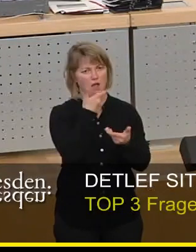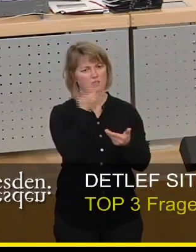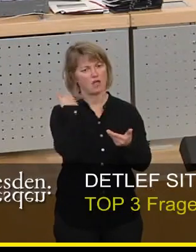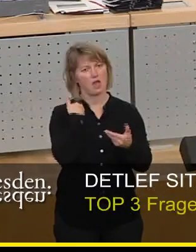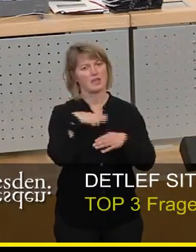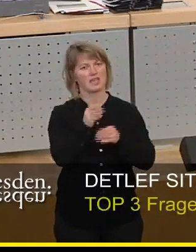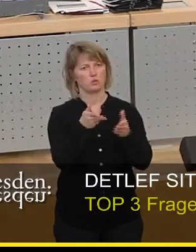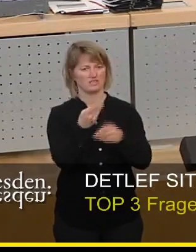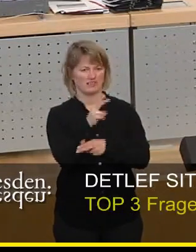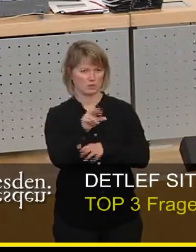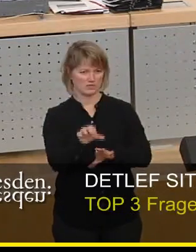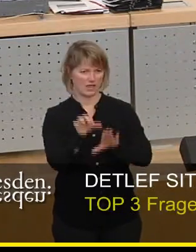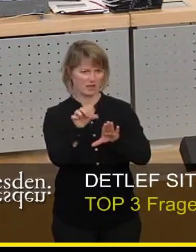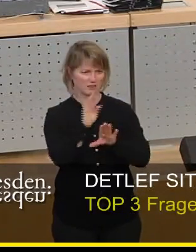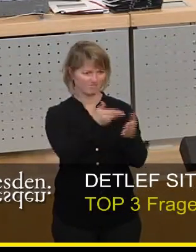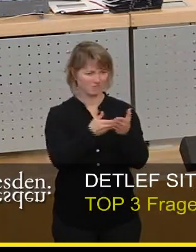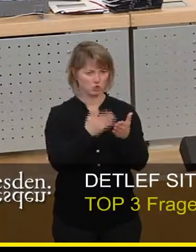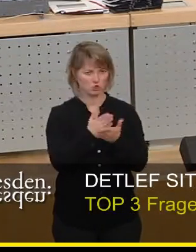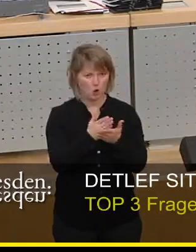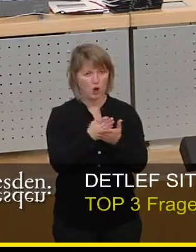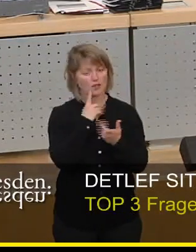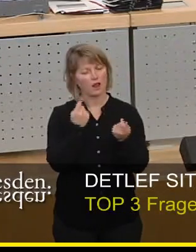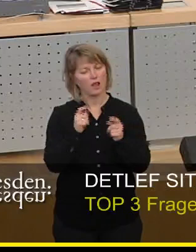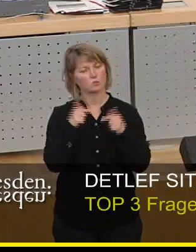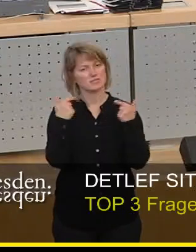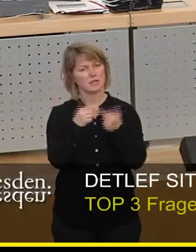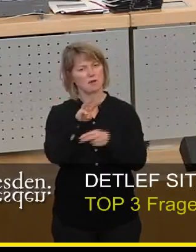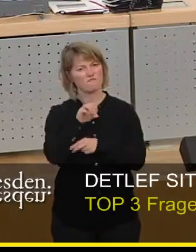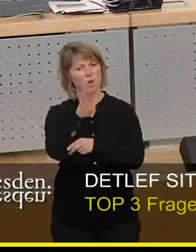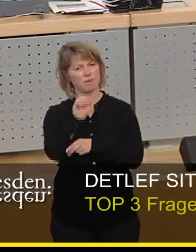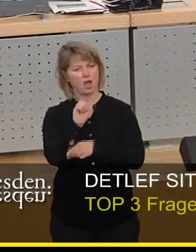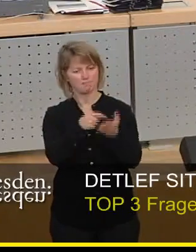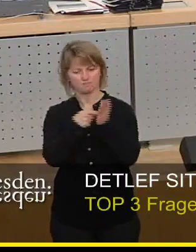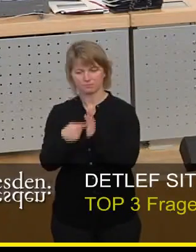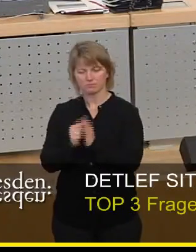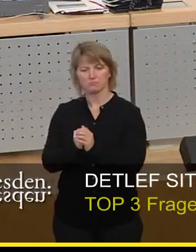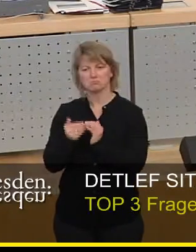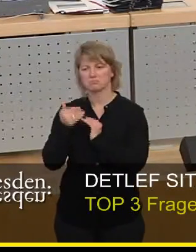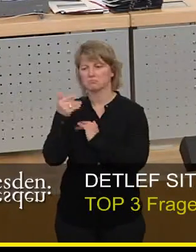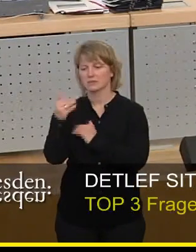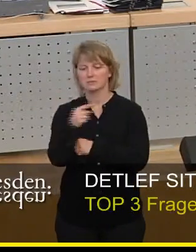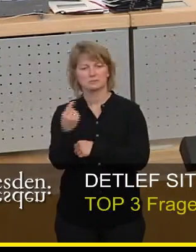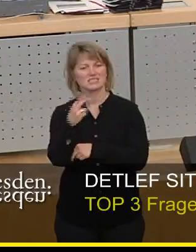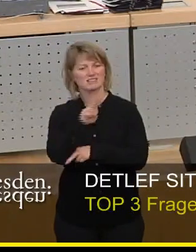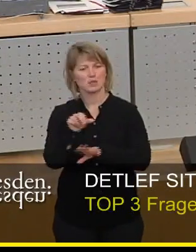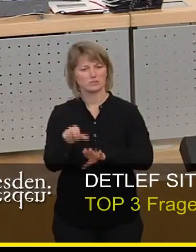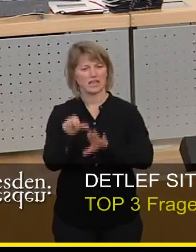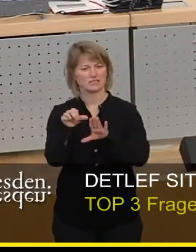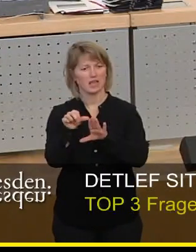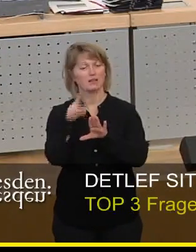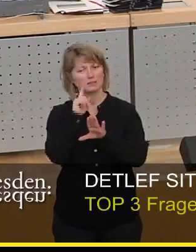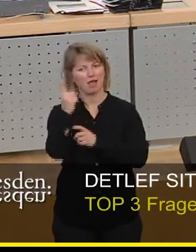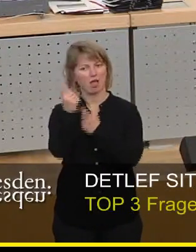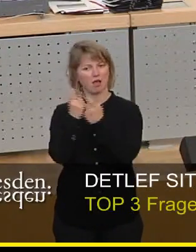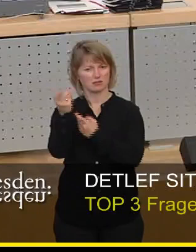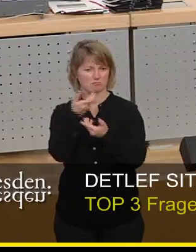2016 vorgelegt, dem Lenkungsteam WOBA präsentiert und im Zeitverlauf bis Mai 2016 gemeinsam mit den externen Beratern